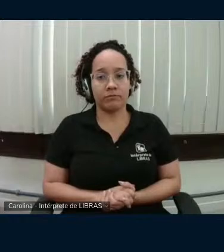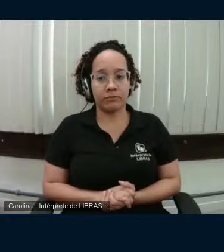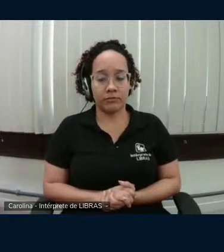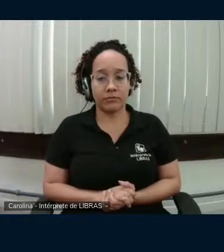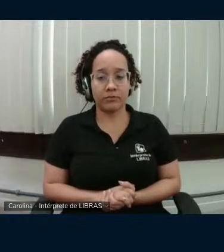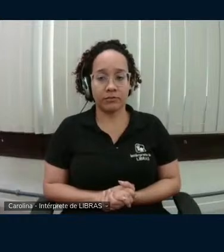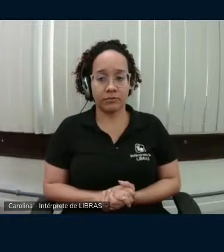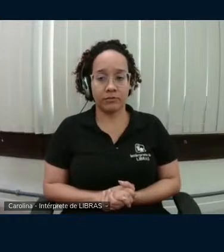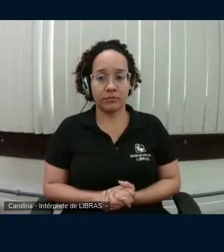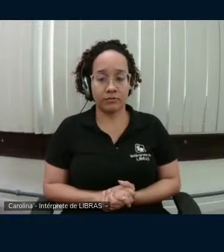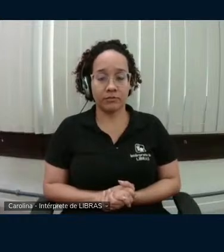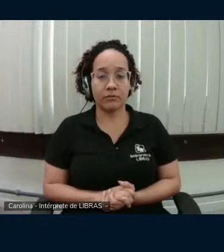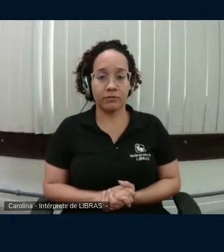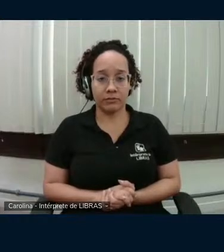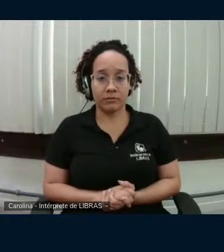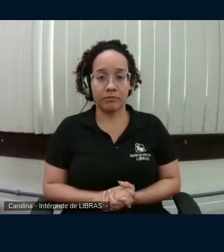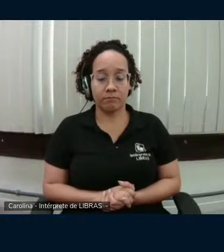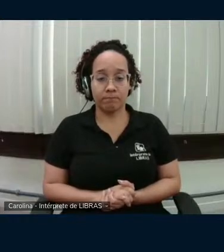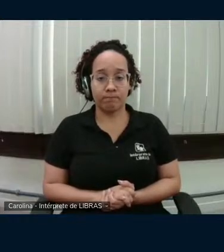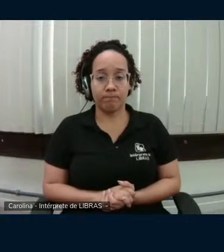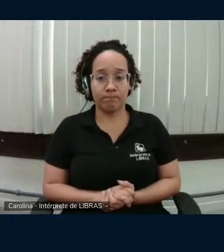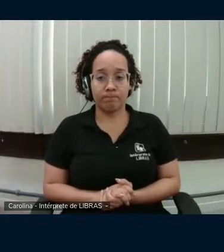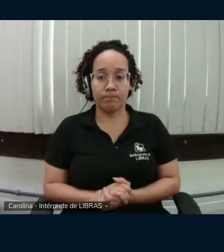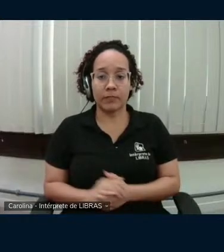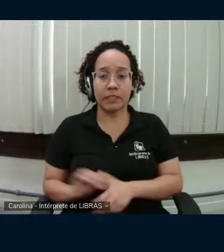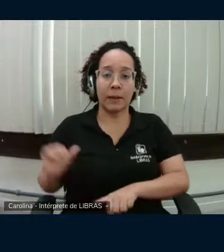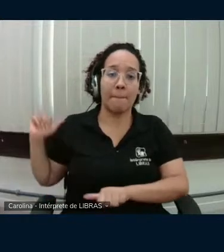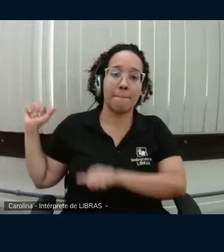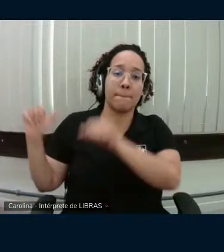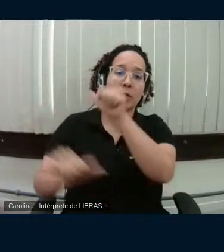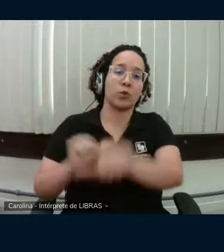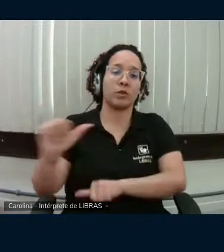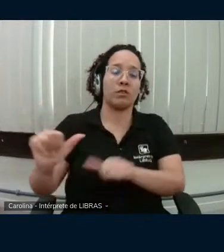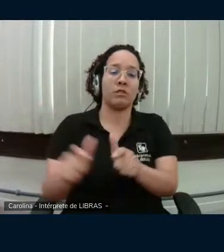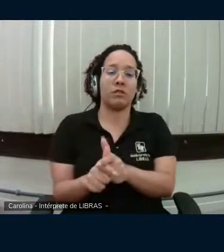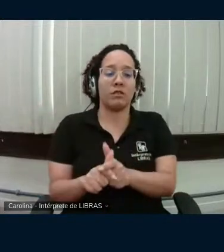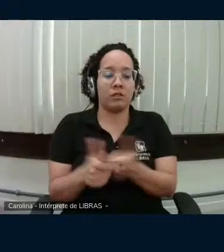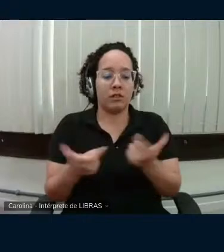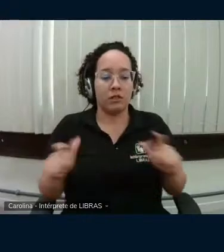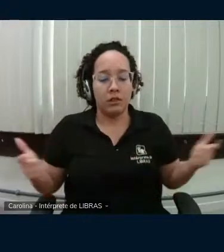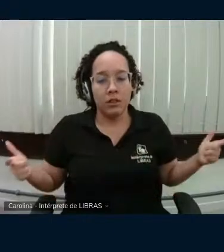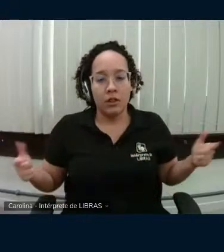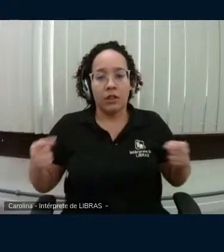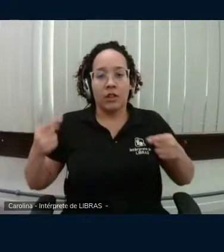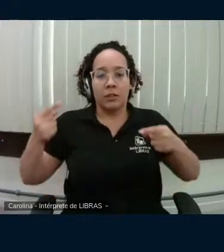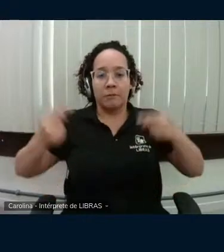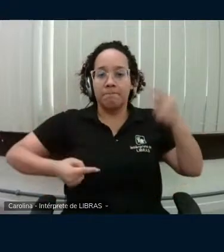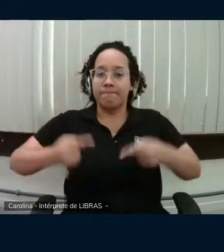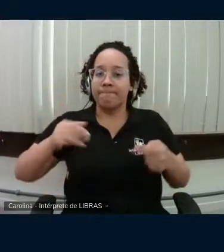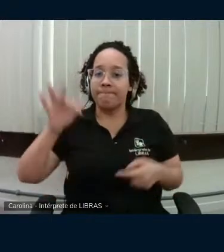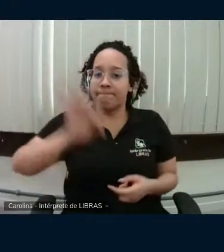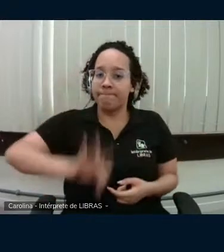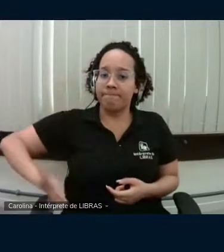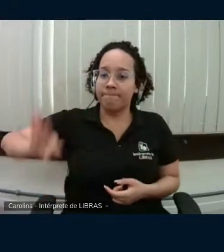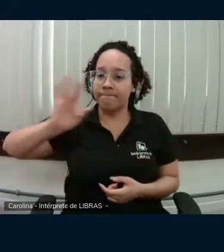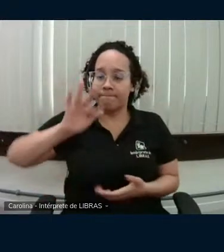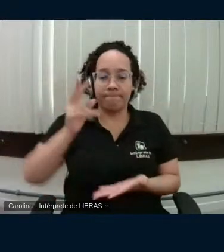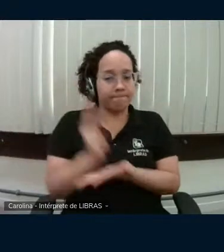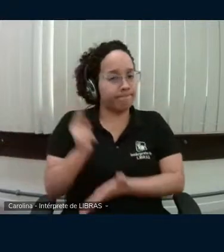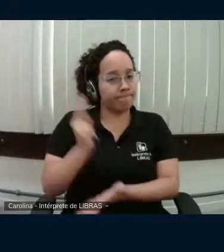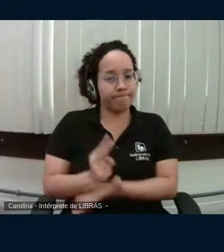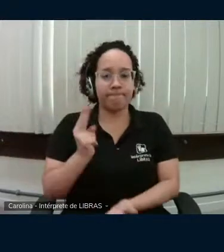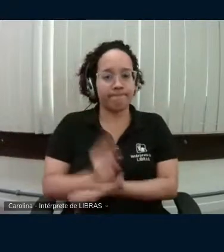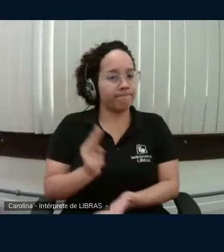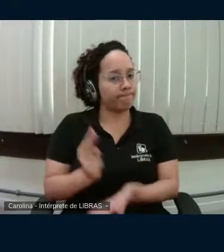Enquanto tiver, o que pode, de fato, superar é uma política de ampliação de acesso à educação superior no país, uma política permanente